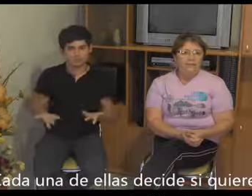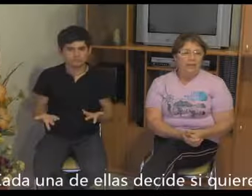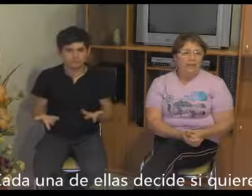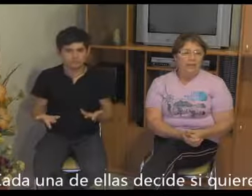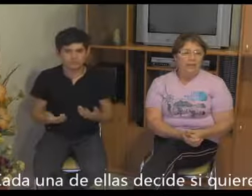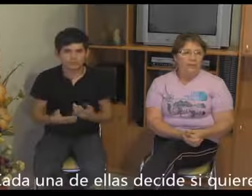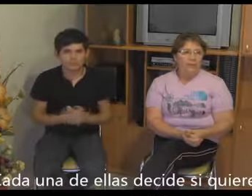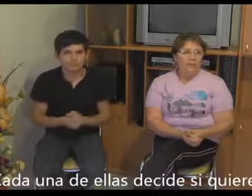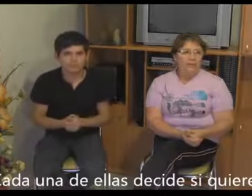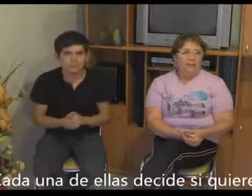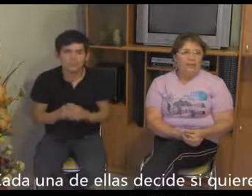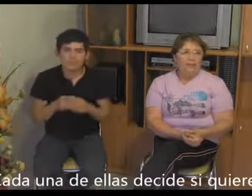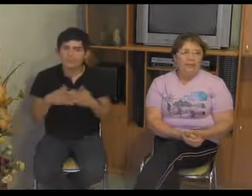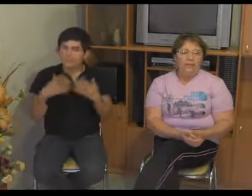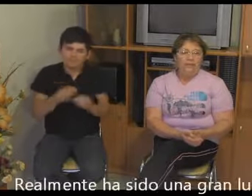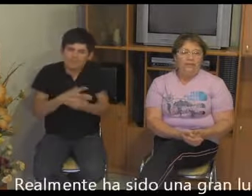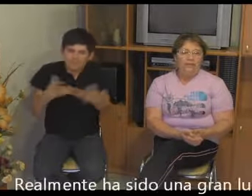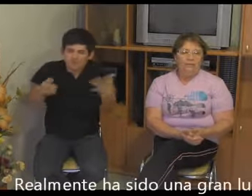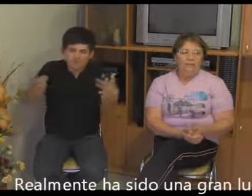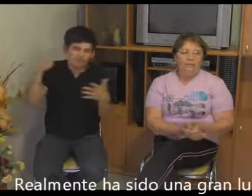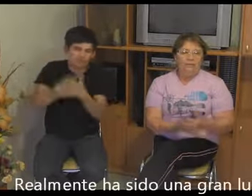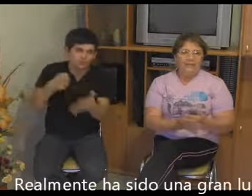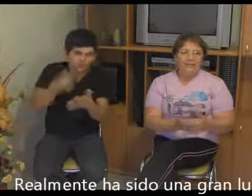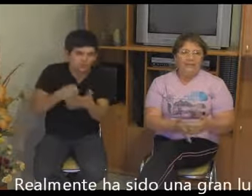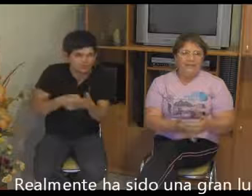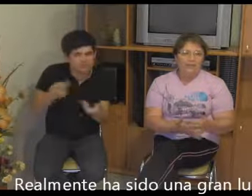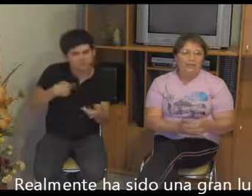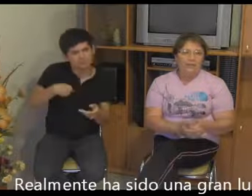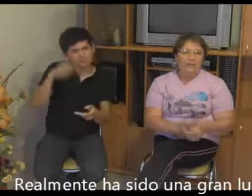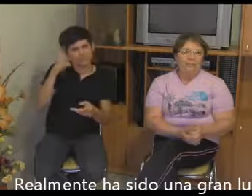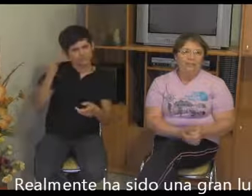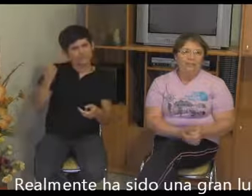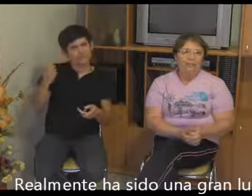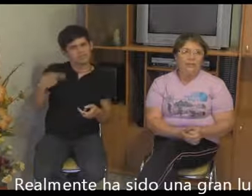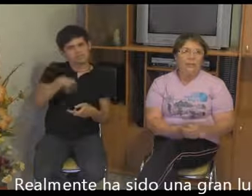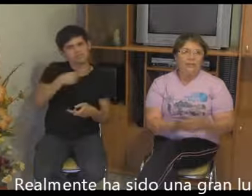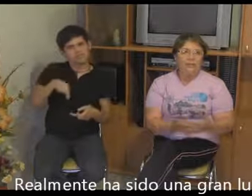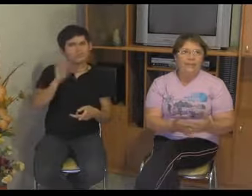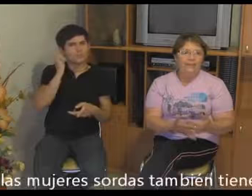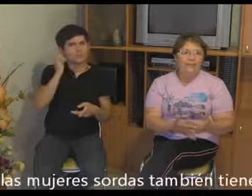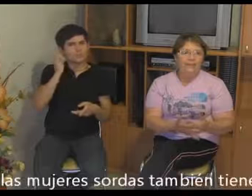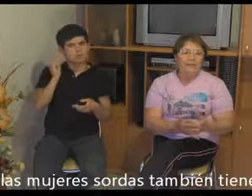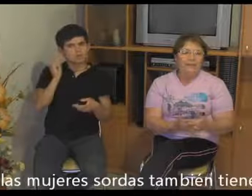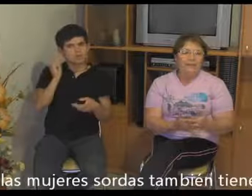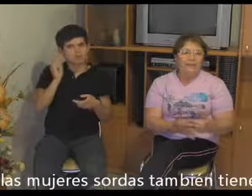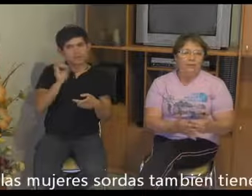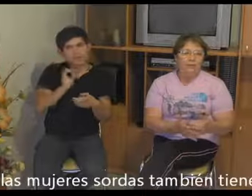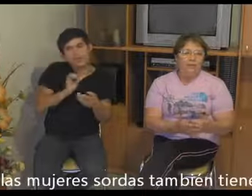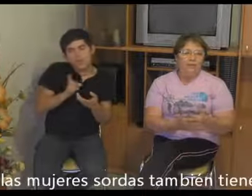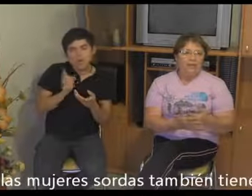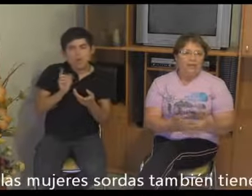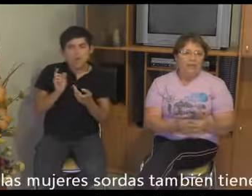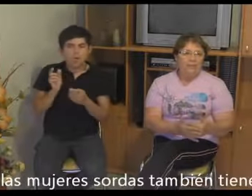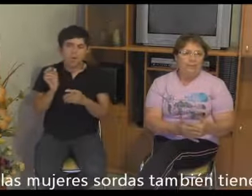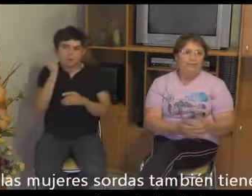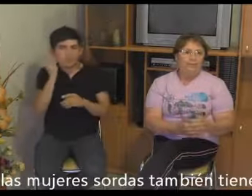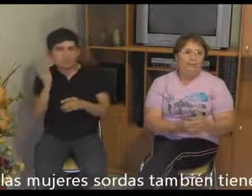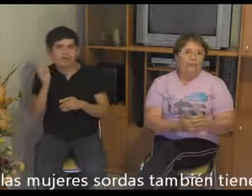gran lucha y que yo creo que tenemos que las mujeres sordas también tienen que dar la lucha en este aspecto y para